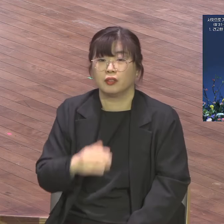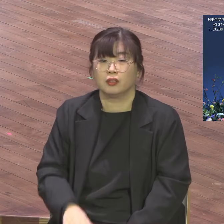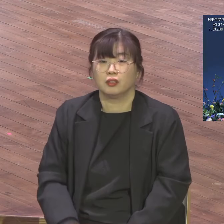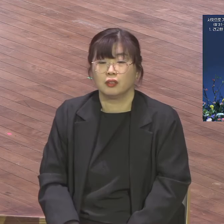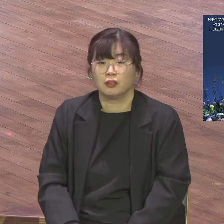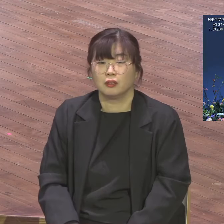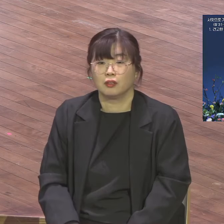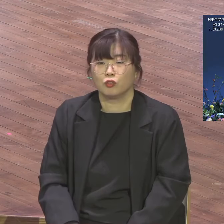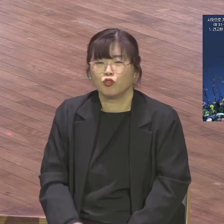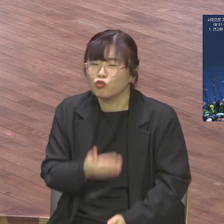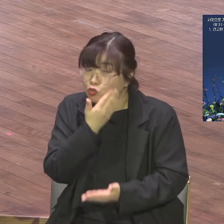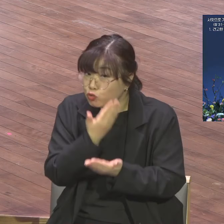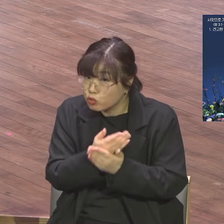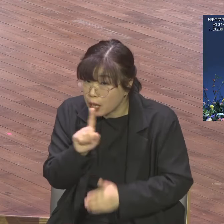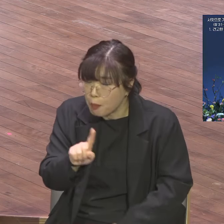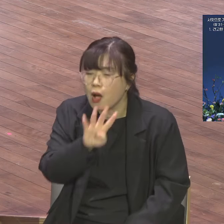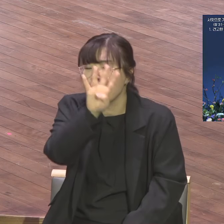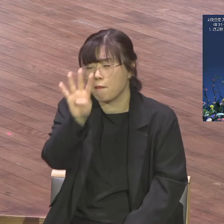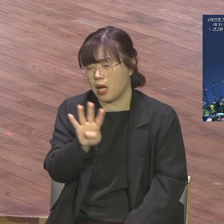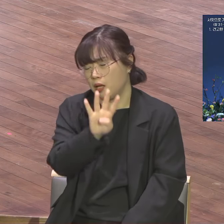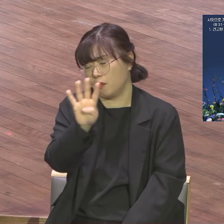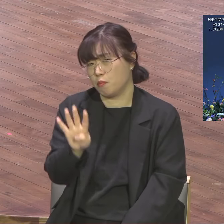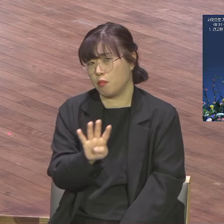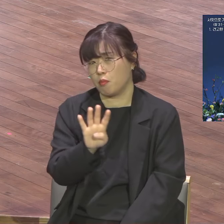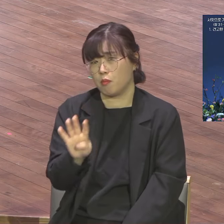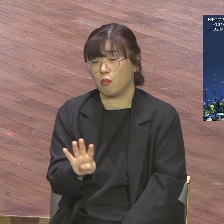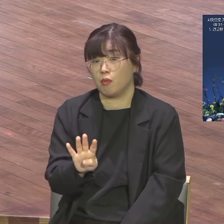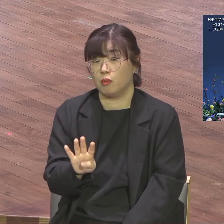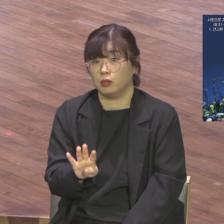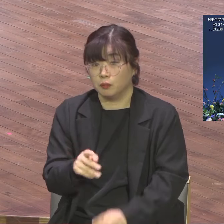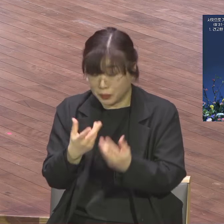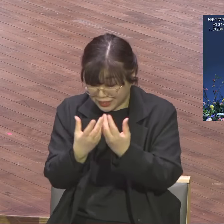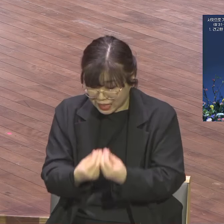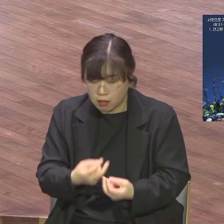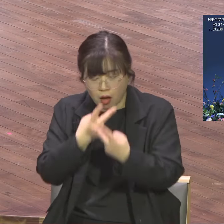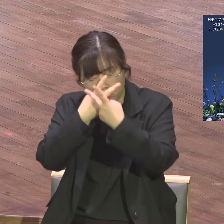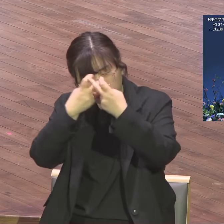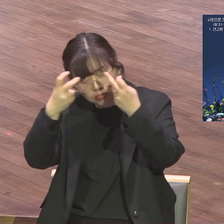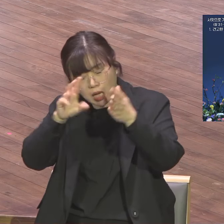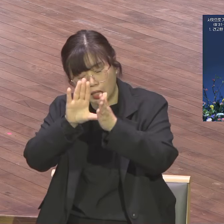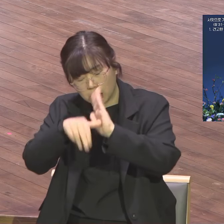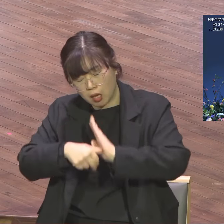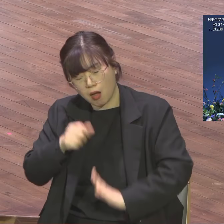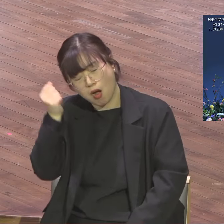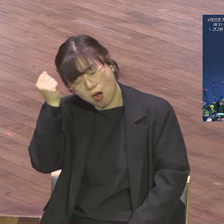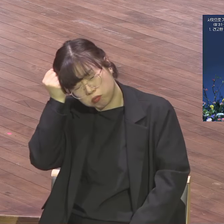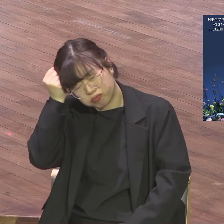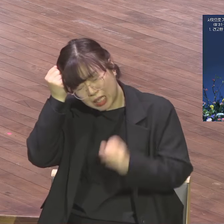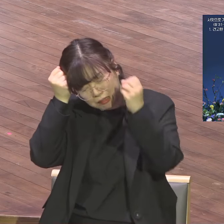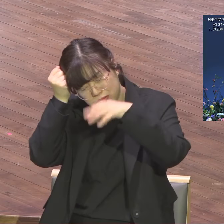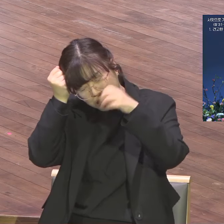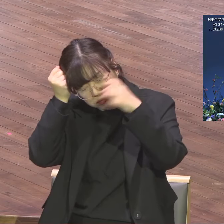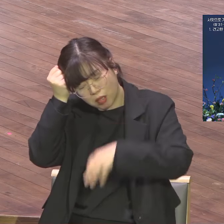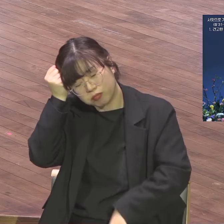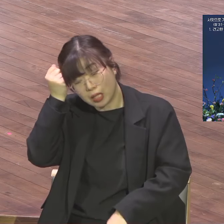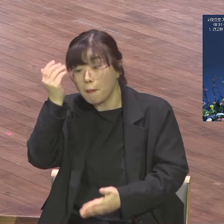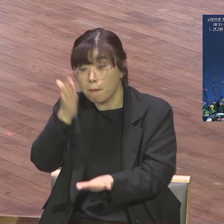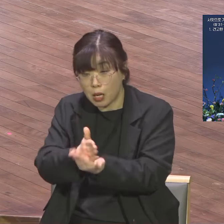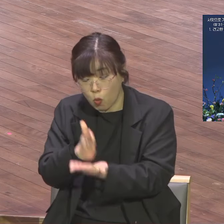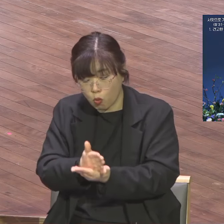때까지 강단 설교 듣고 잔대요. 잘 때까지 계속